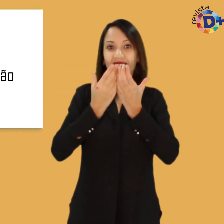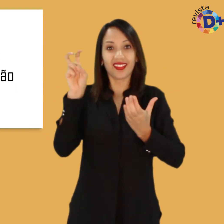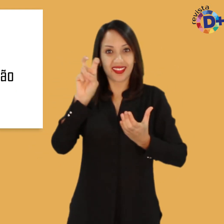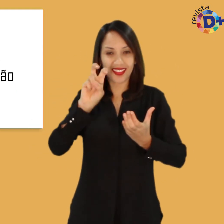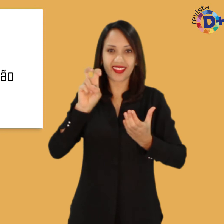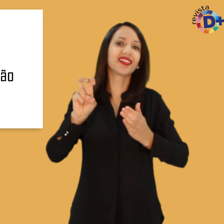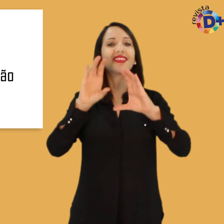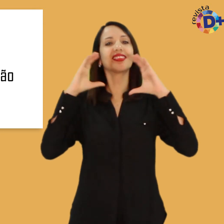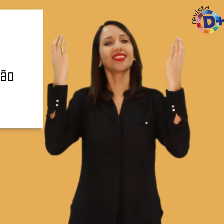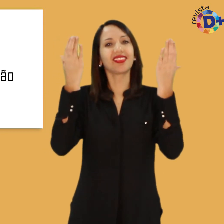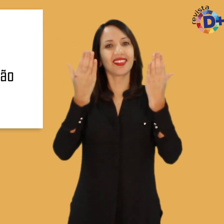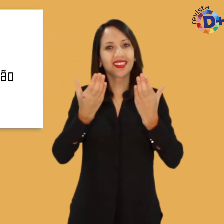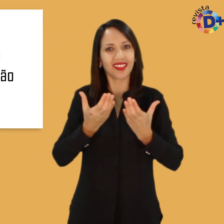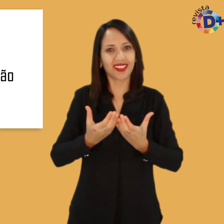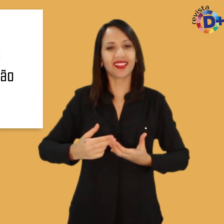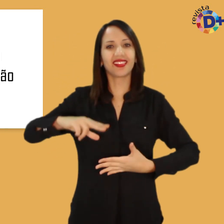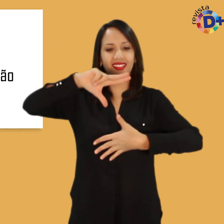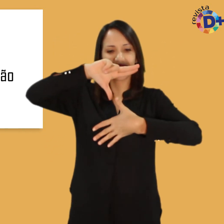de Educação Bilíngue para Surdos.